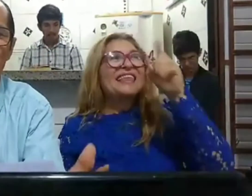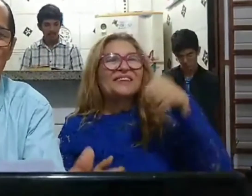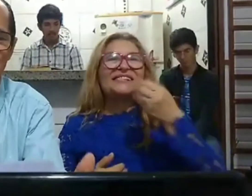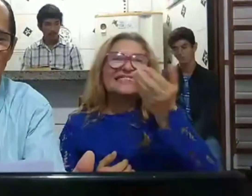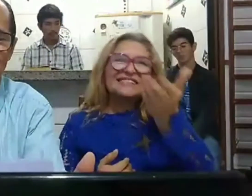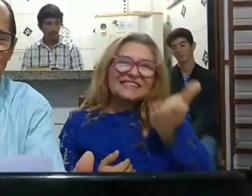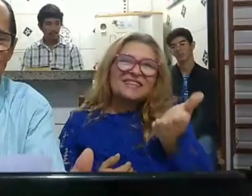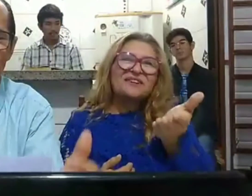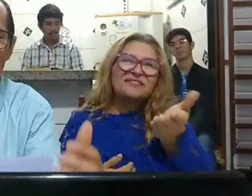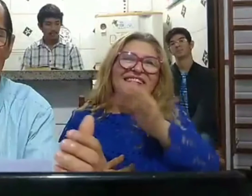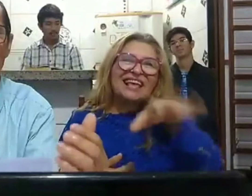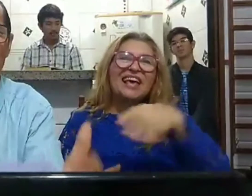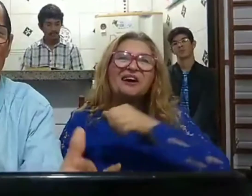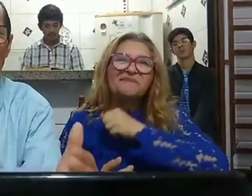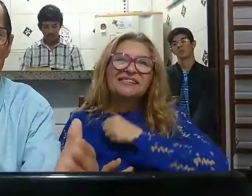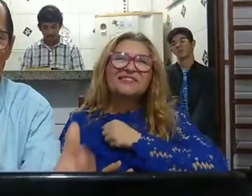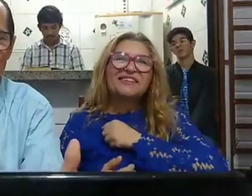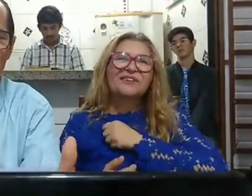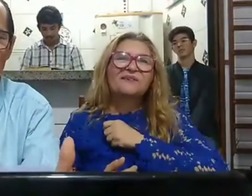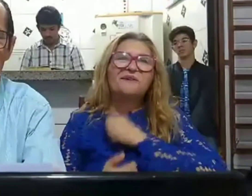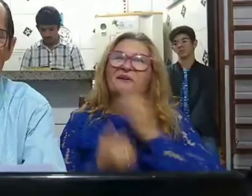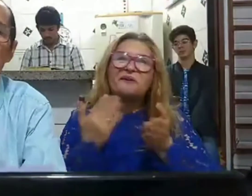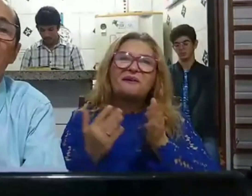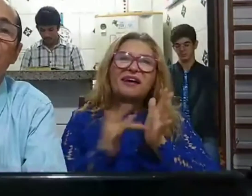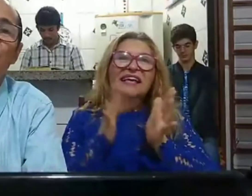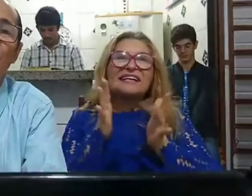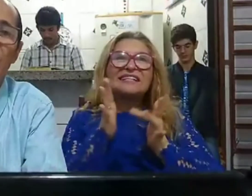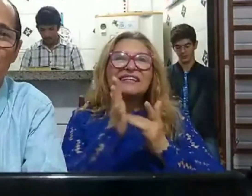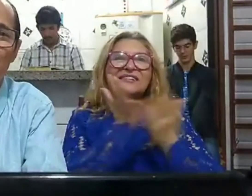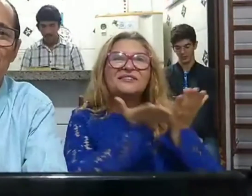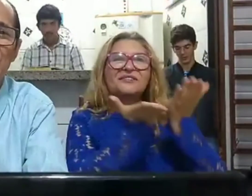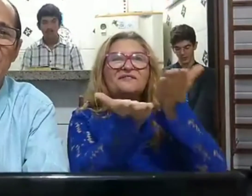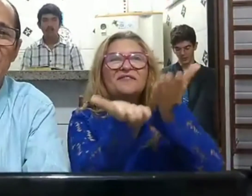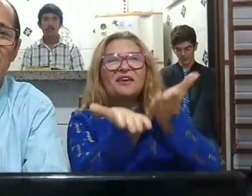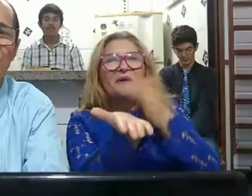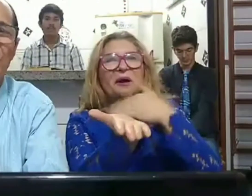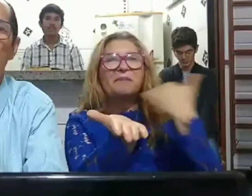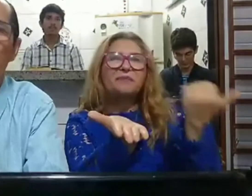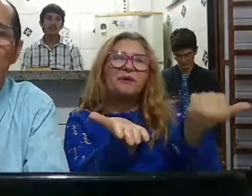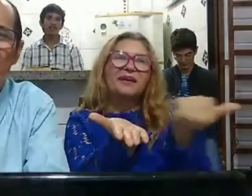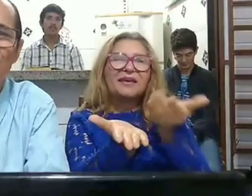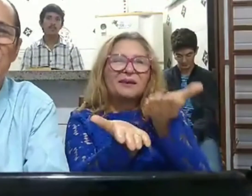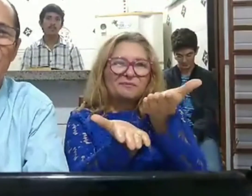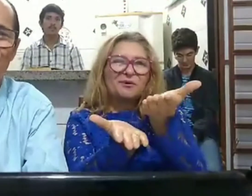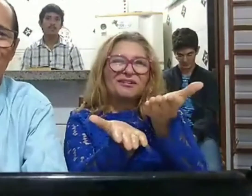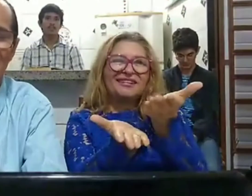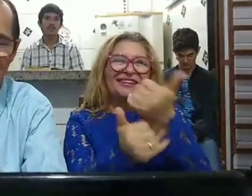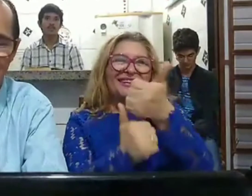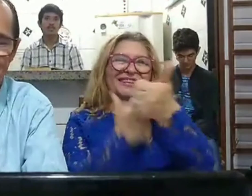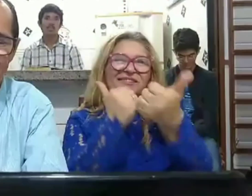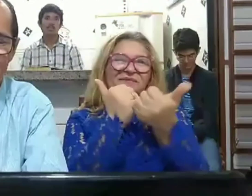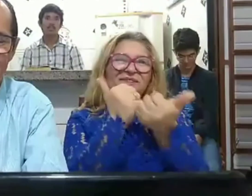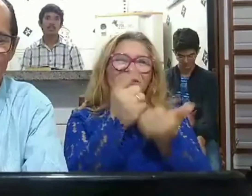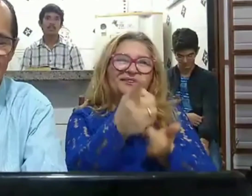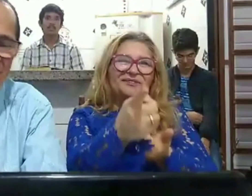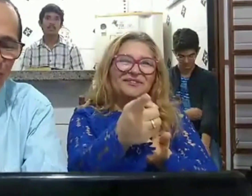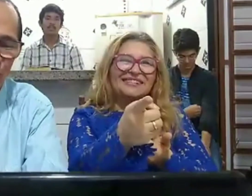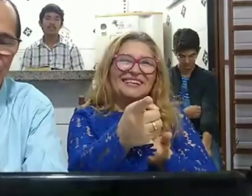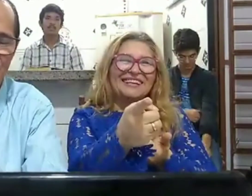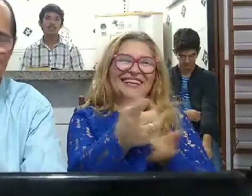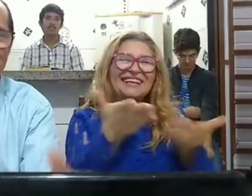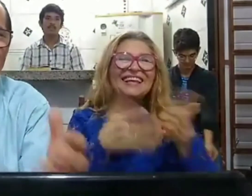para você. Ele enviou o Filho dele para morrer por ti, para morrer no teu lugar. E